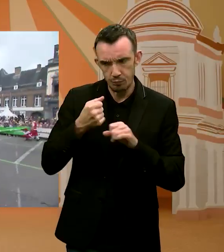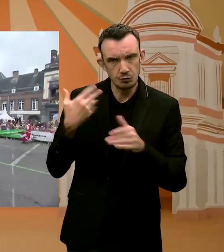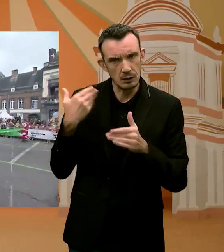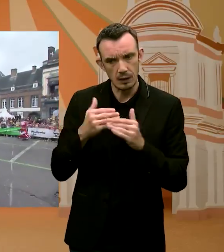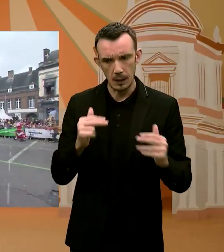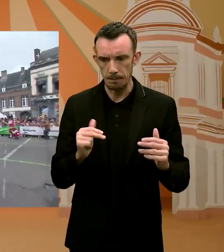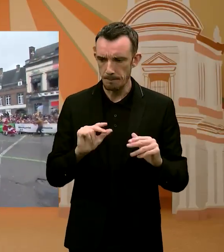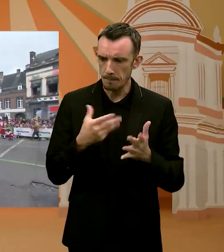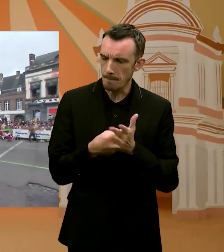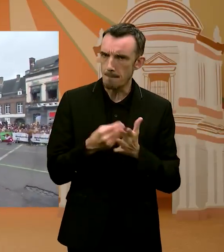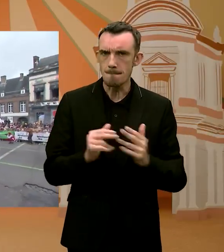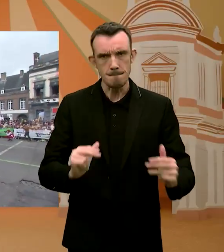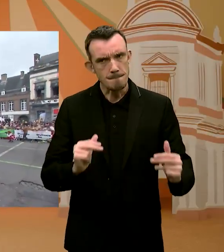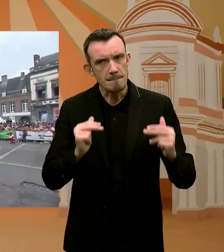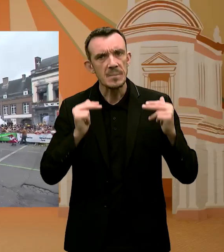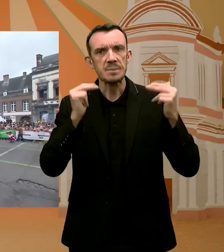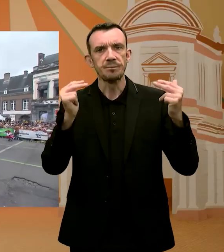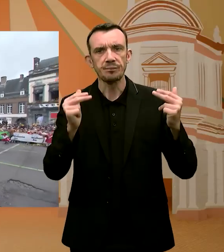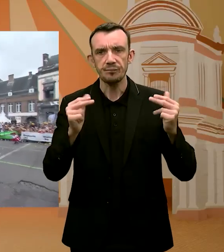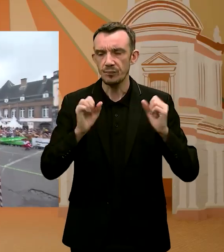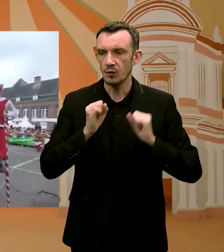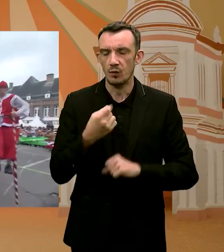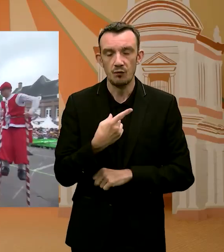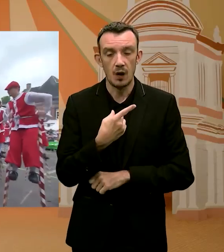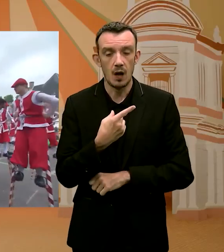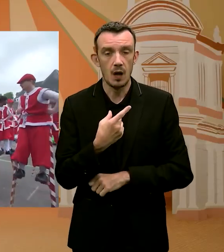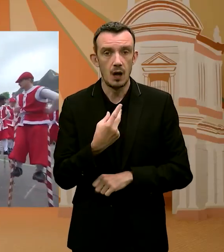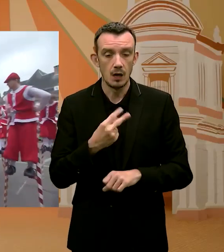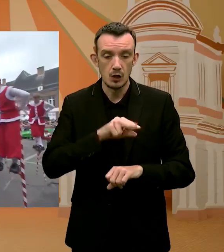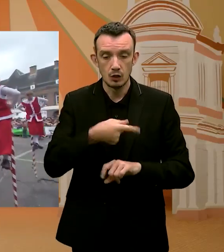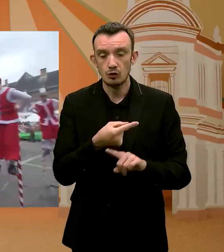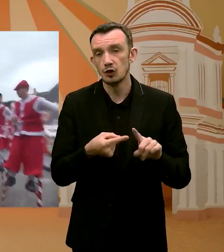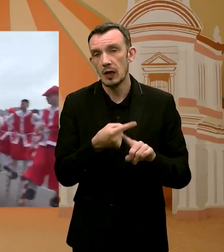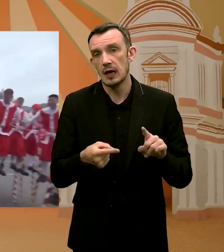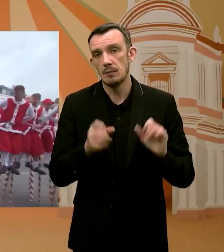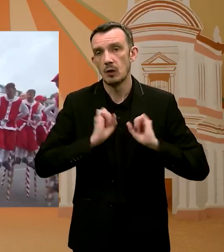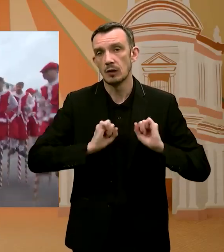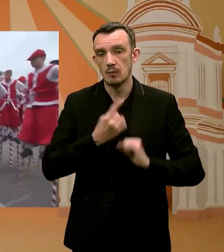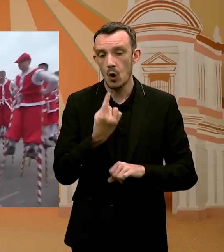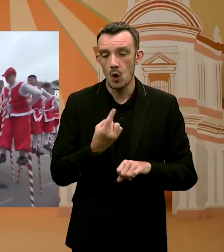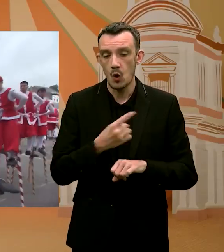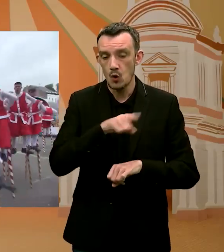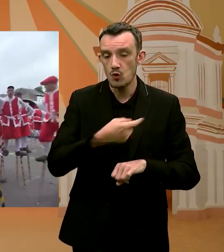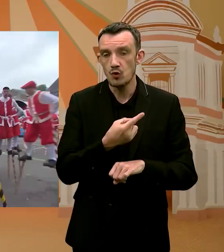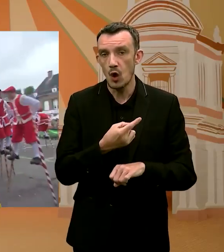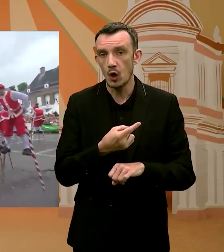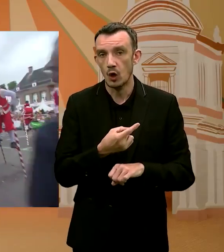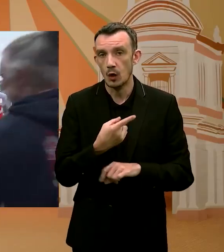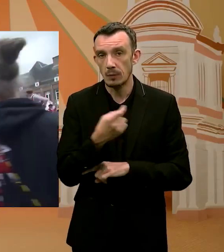a 2h30 d'entraînement. Il y a 1 heure spéciale pour apprendre juste à marcher. Et là, vous êtes tout seul avec un seul entraîneur qui vous apprend à marcher